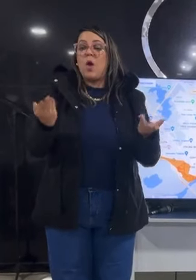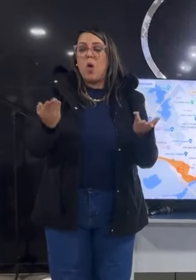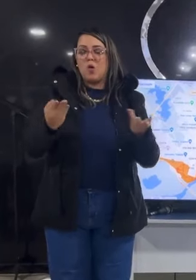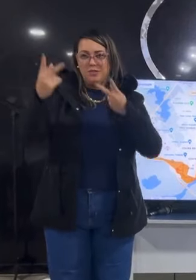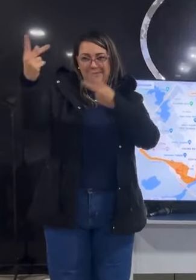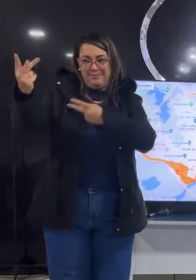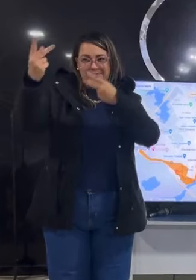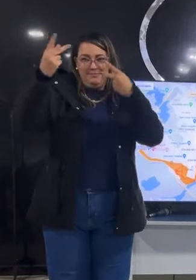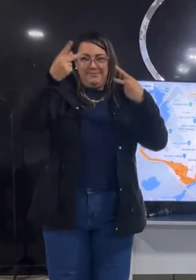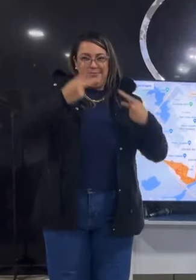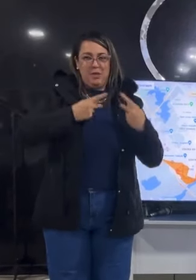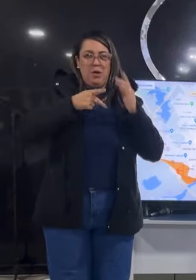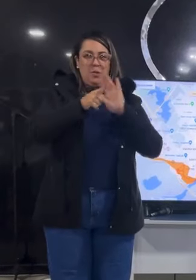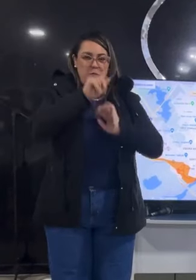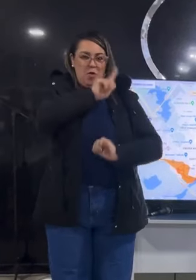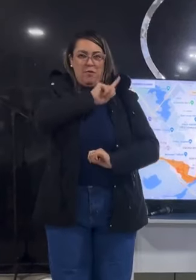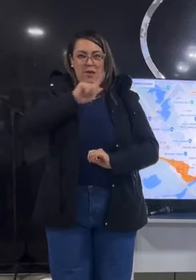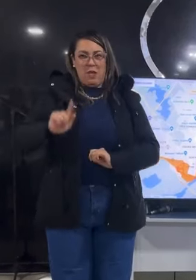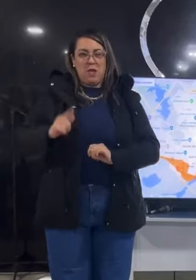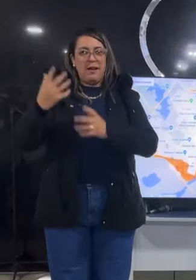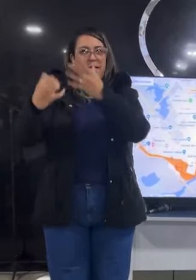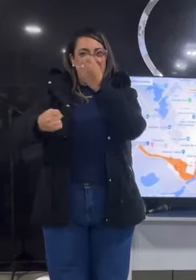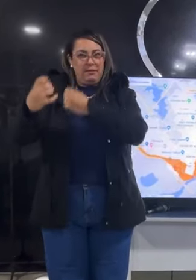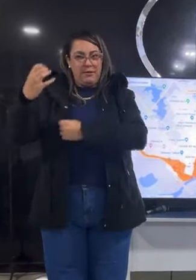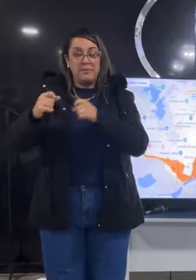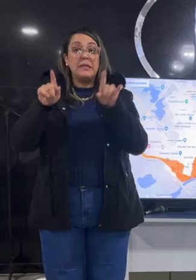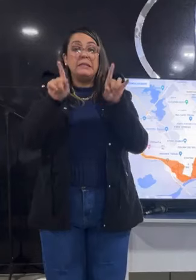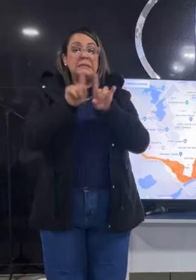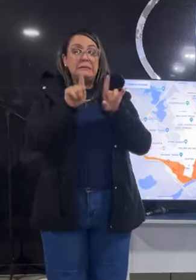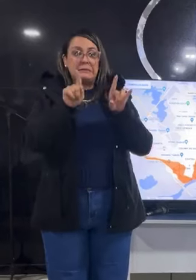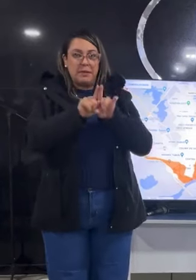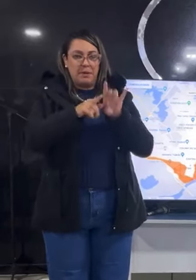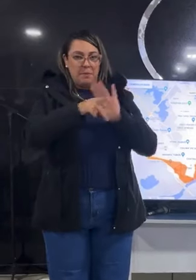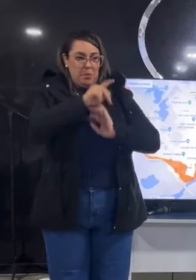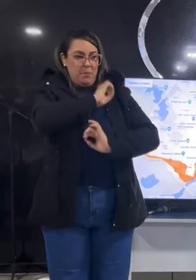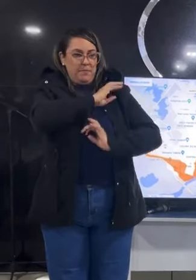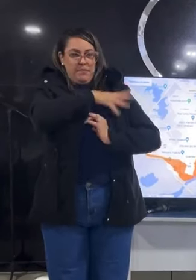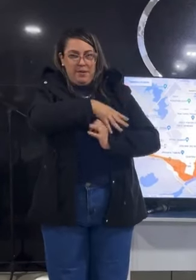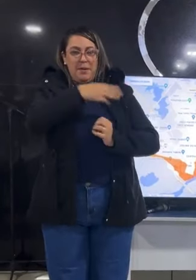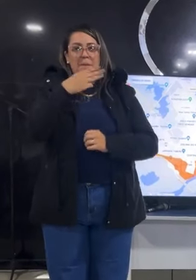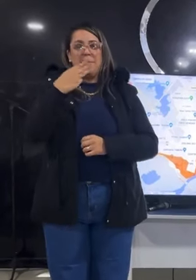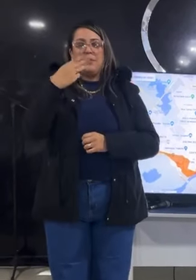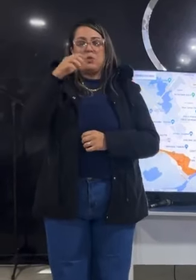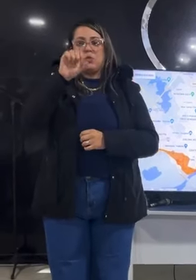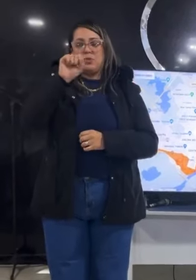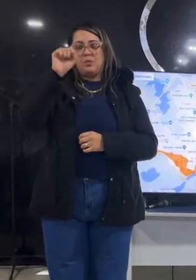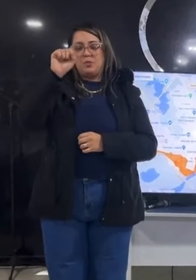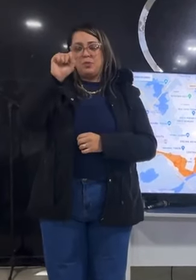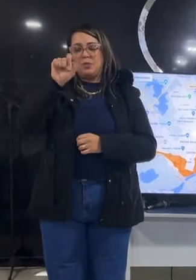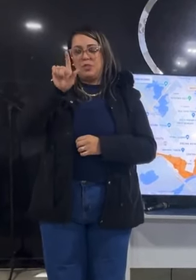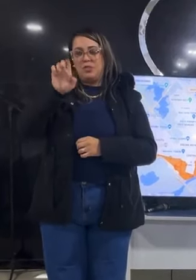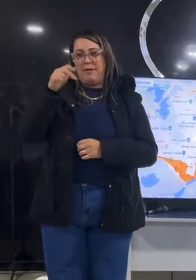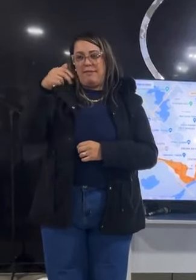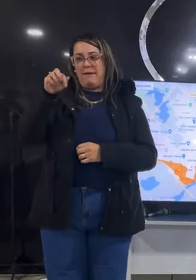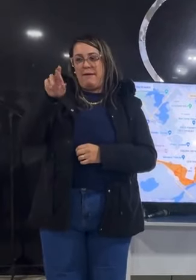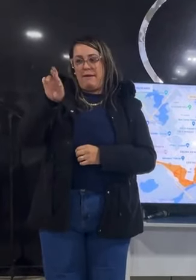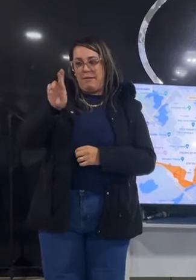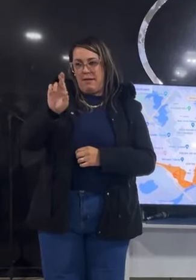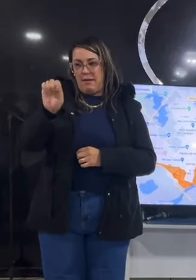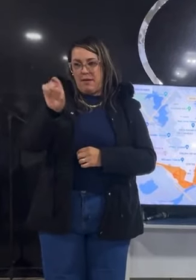visita do governador Eduardo Leite tivemos também a visita do comandante Militar do Sul o general hertes que veio aqui até o exército